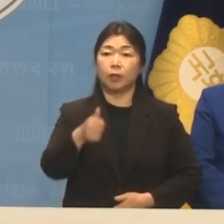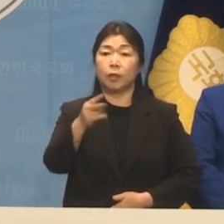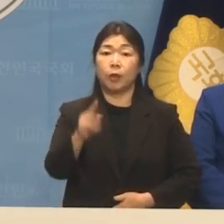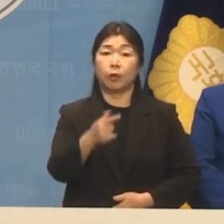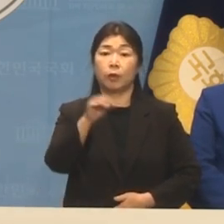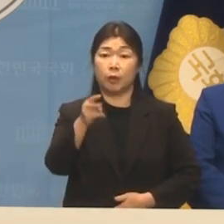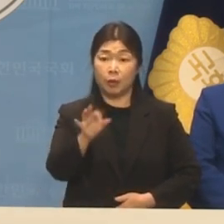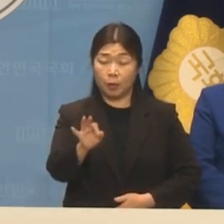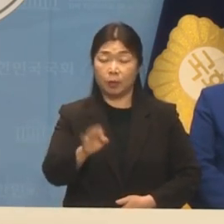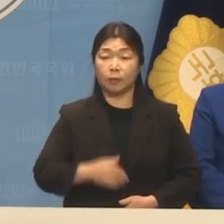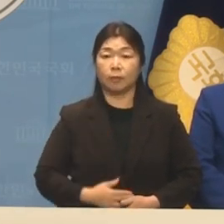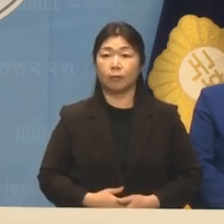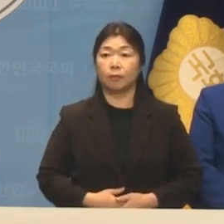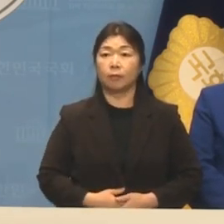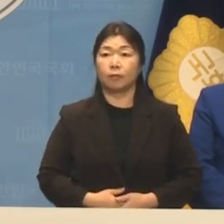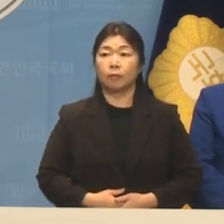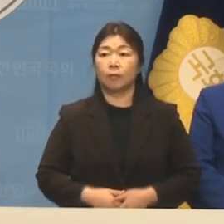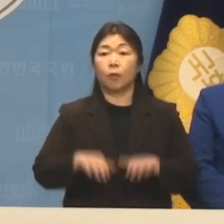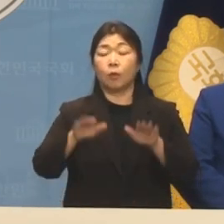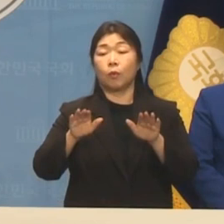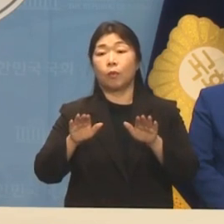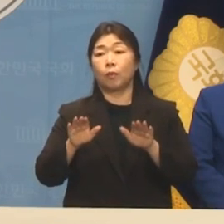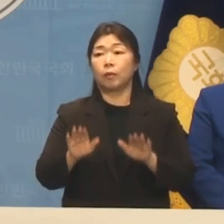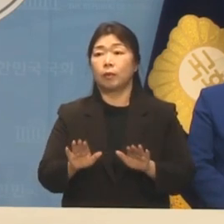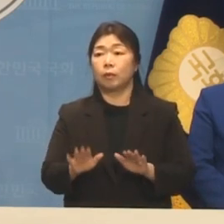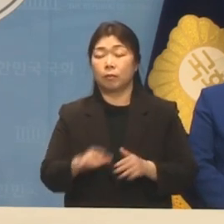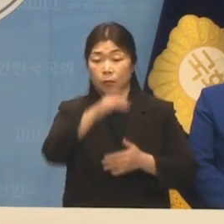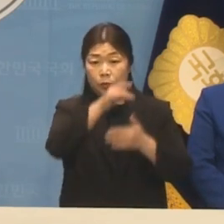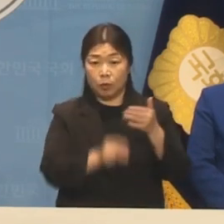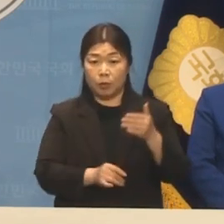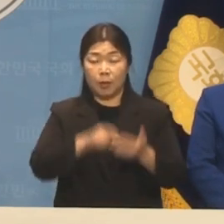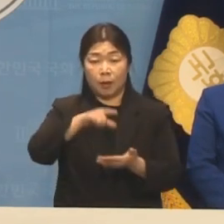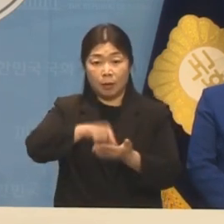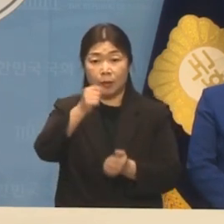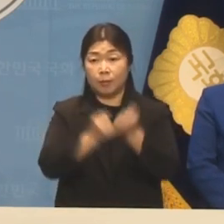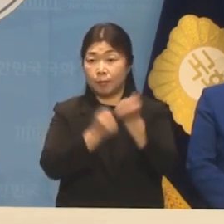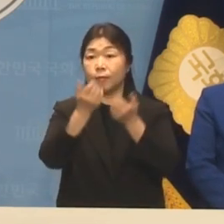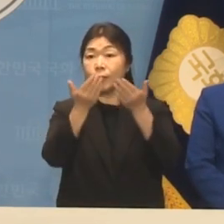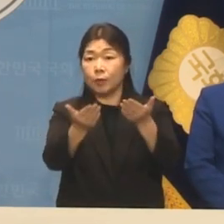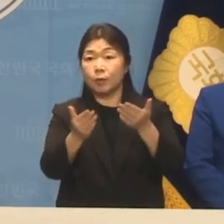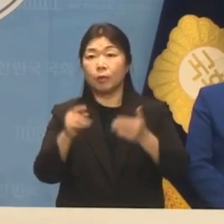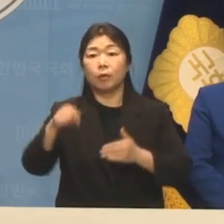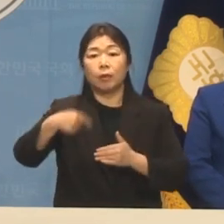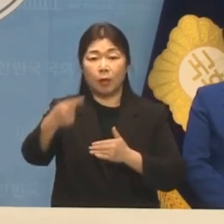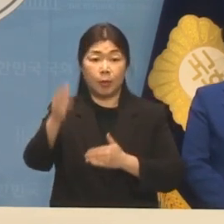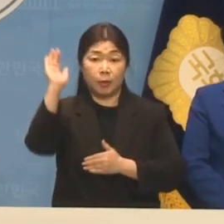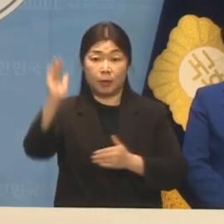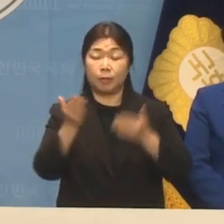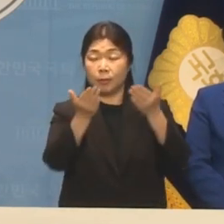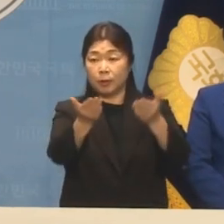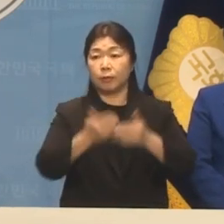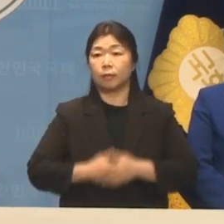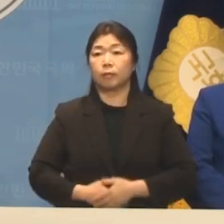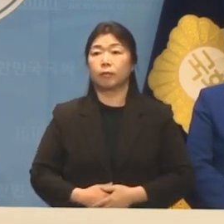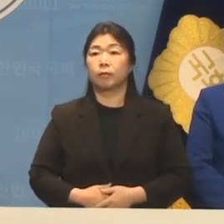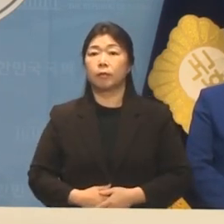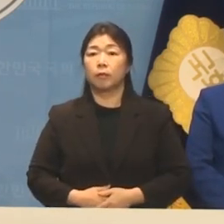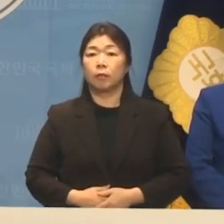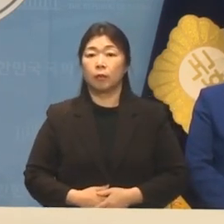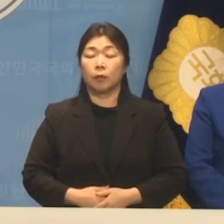오셨습니다. 예, 오늘 진행 순서를 간단히 말씀드리고 진행하도록 하겠습니다.